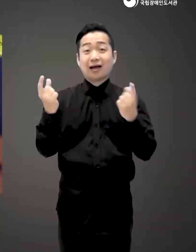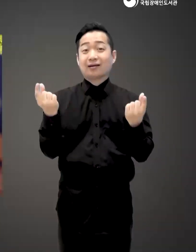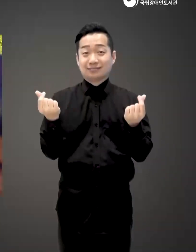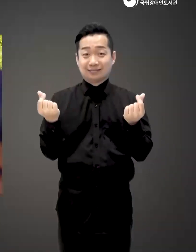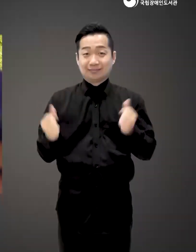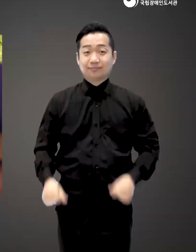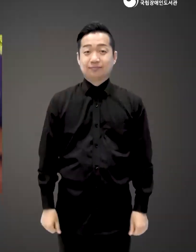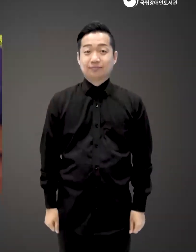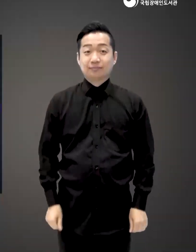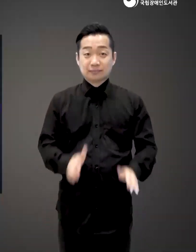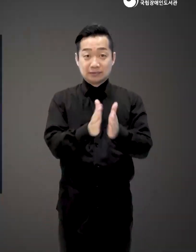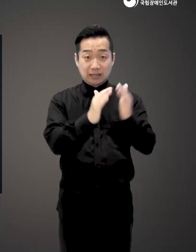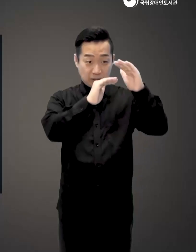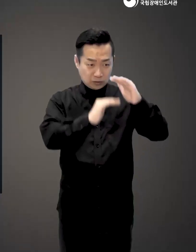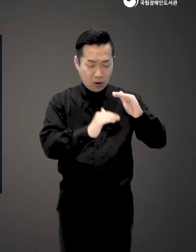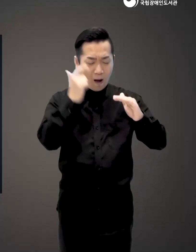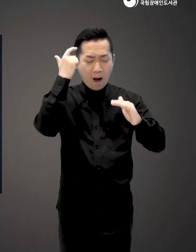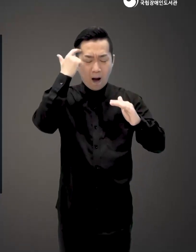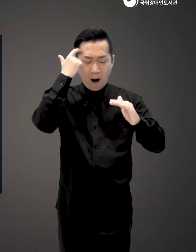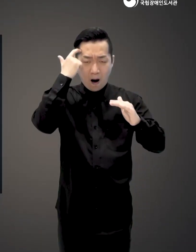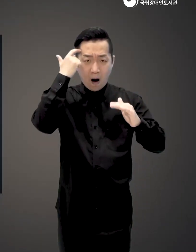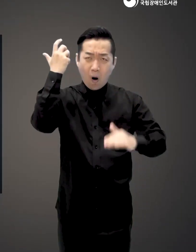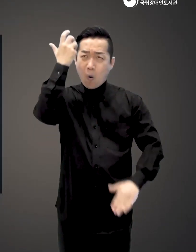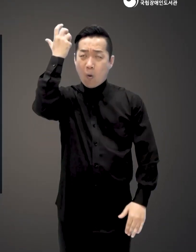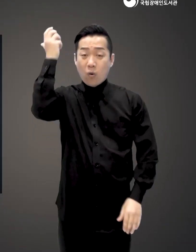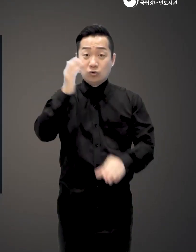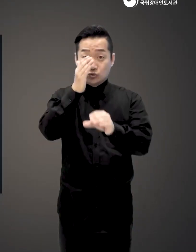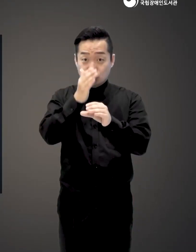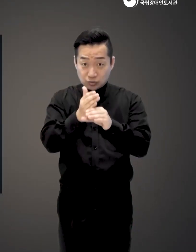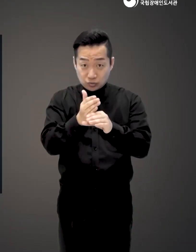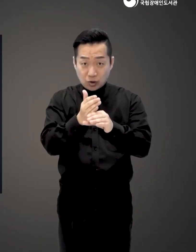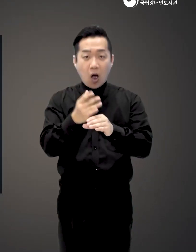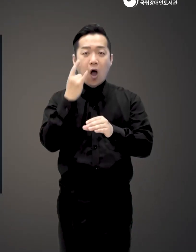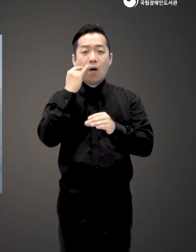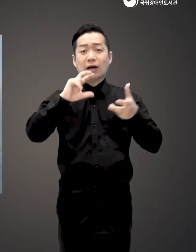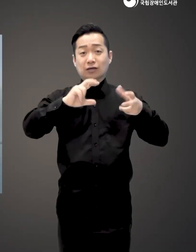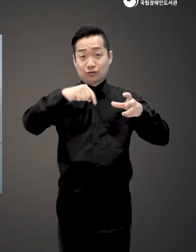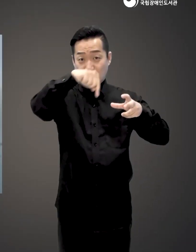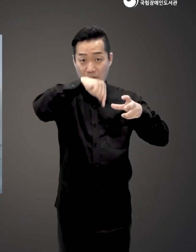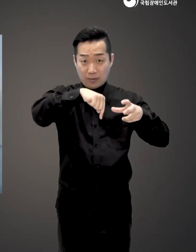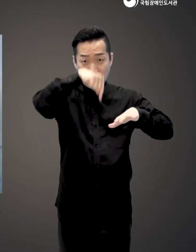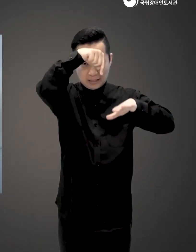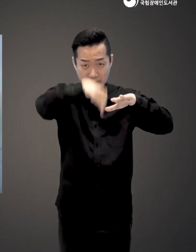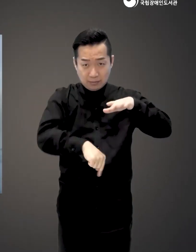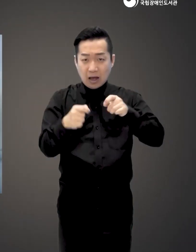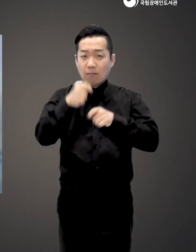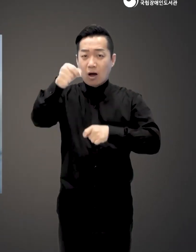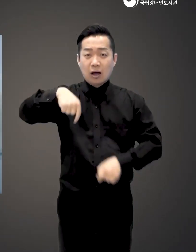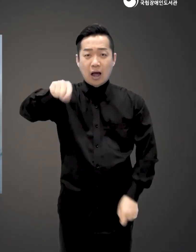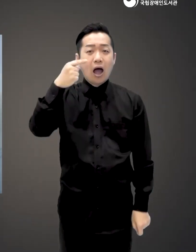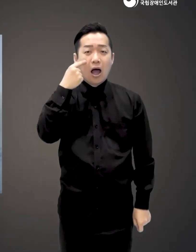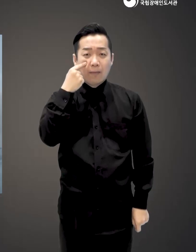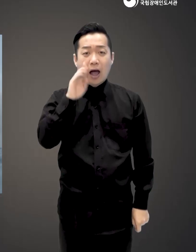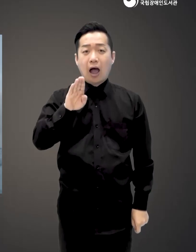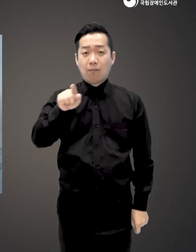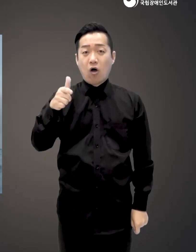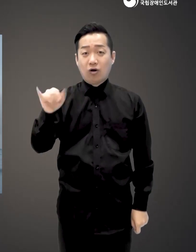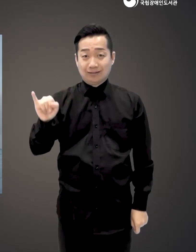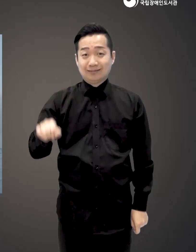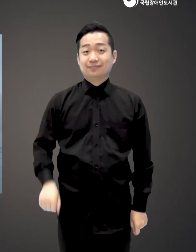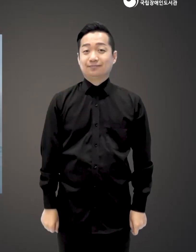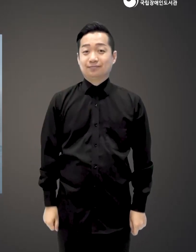있습니다. 책 속에서 상상 속에만 존재했던 마마지구까지 더 깊이, 더 멀리 가보는